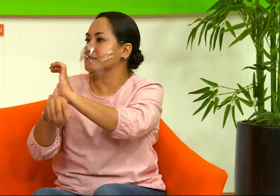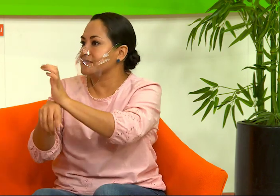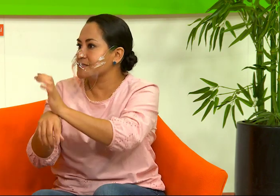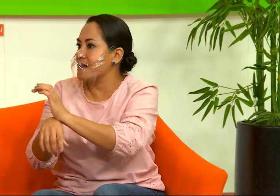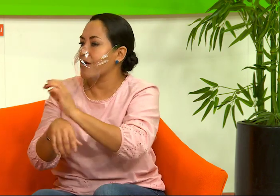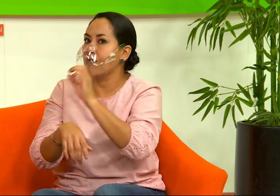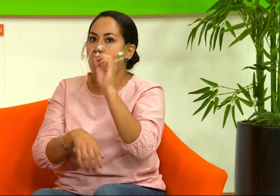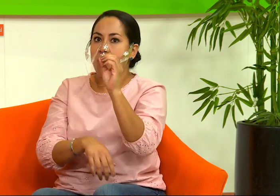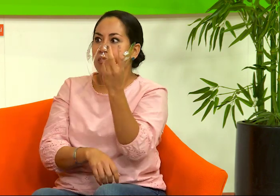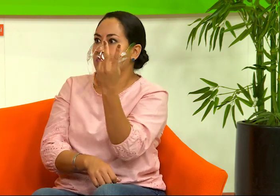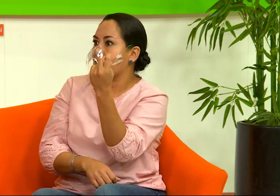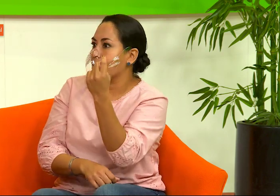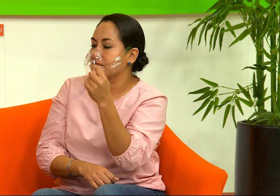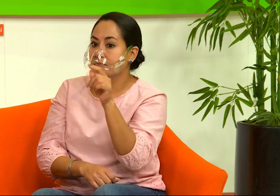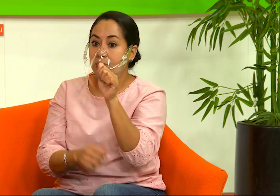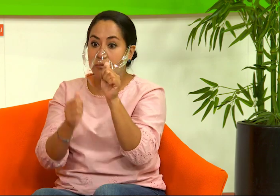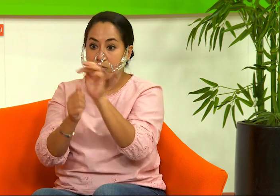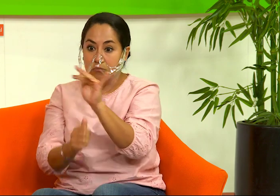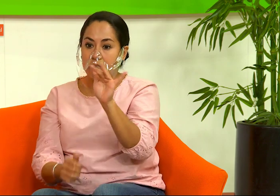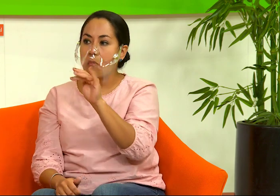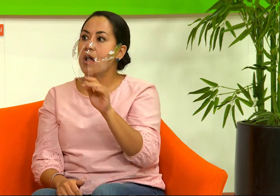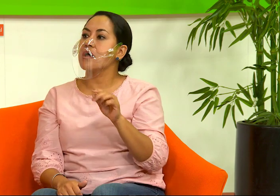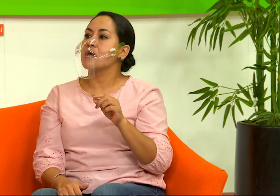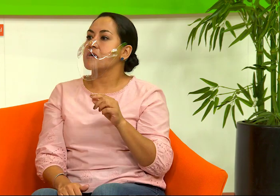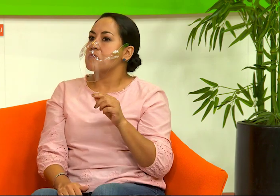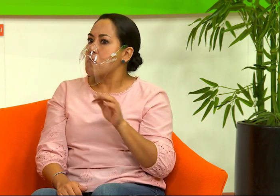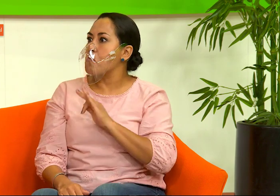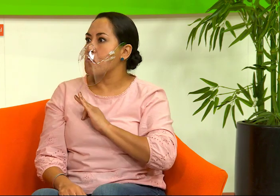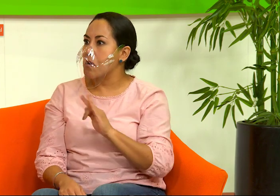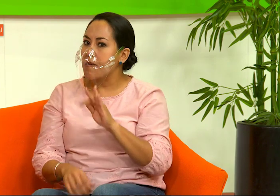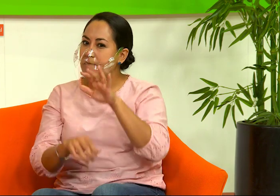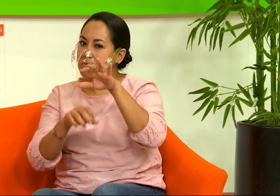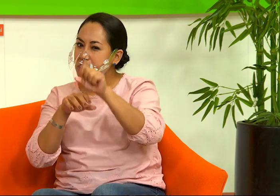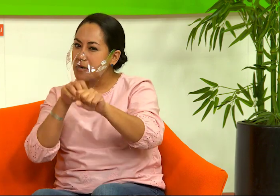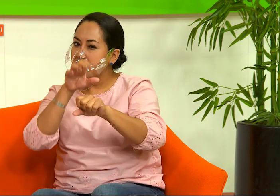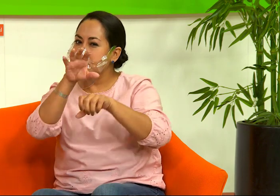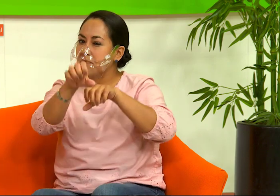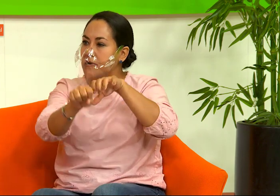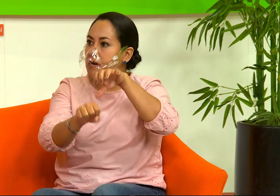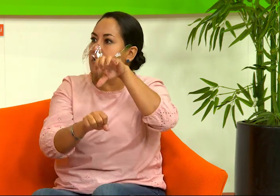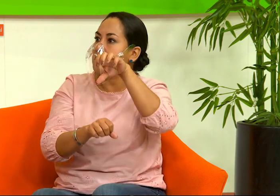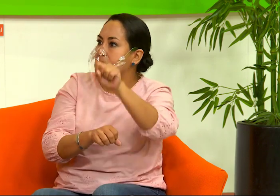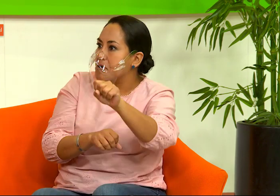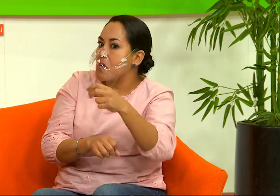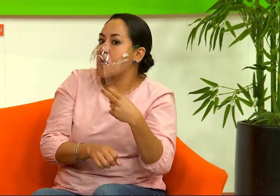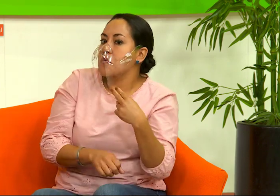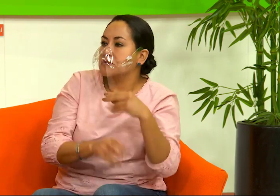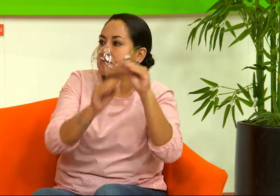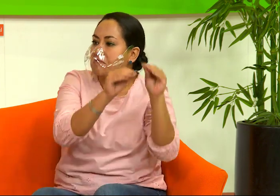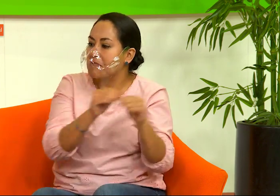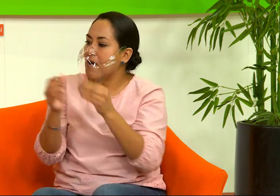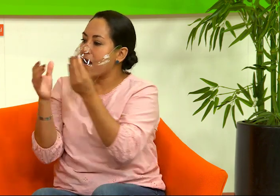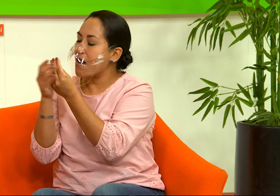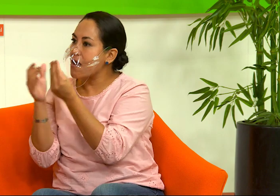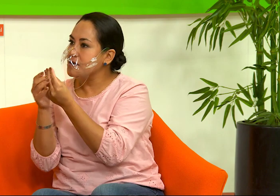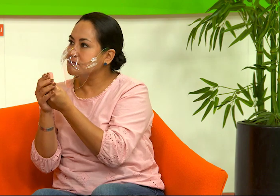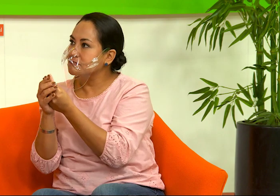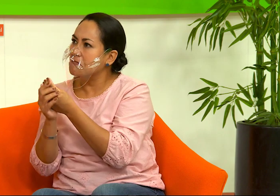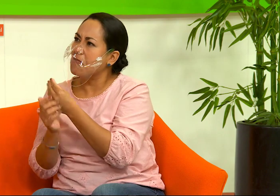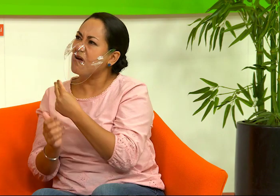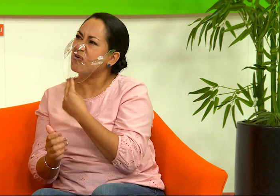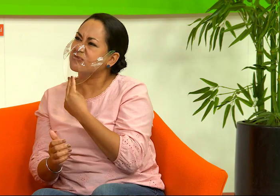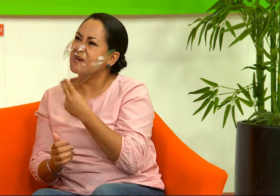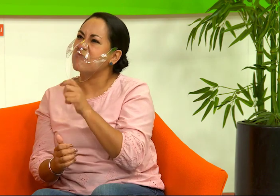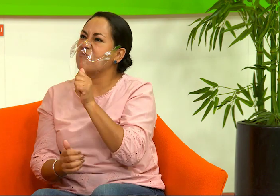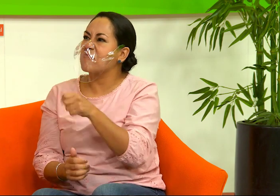para que se vayan desarrollando estas habilidades en español, en el cine, en la tele, donde esté el subtitulaje, y que cada vez vayan adquiriendo más